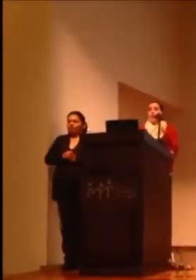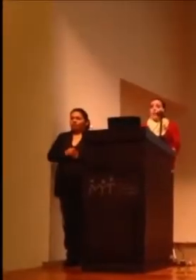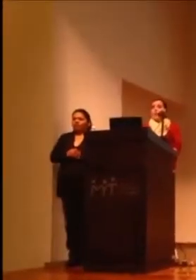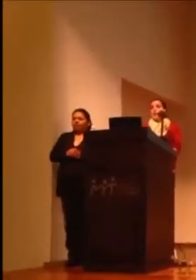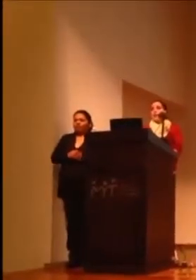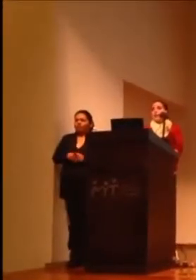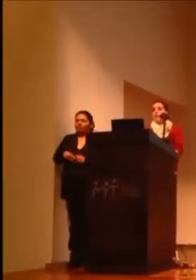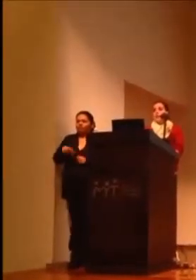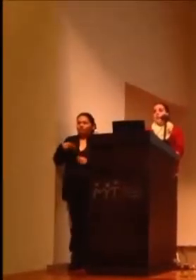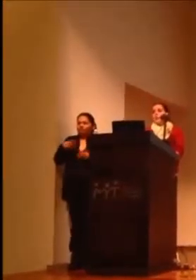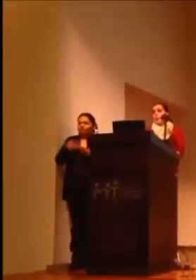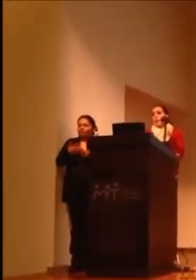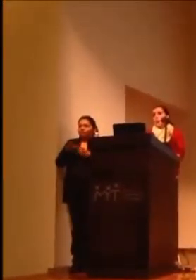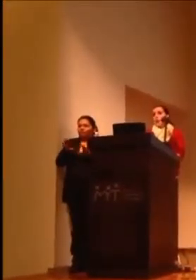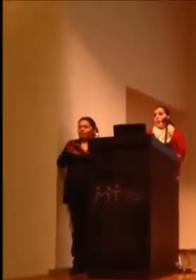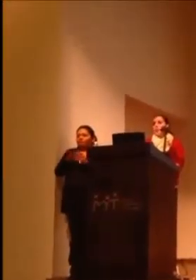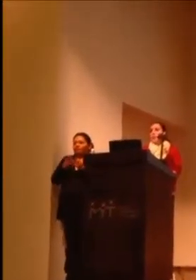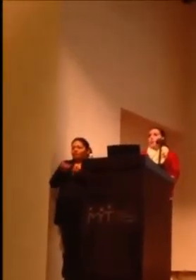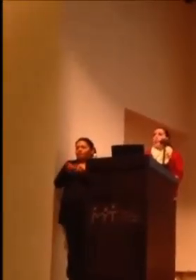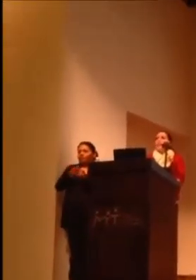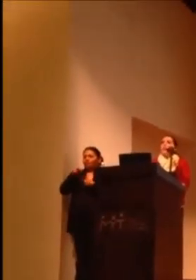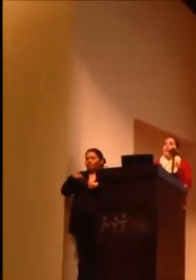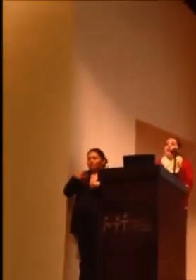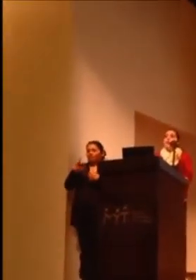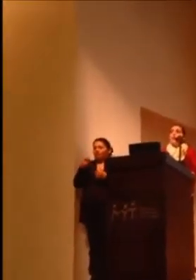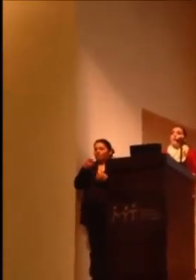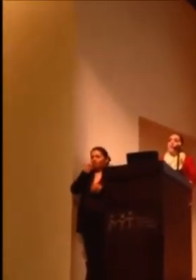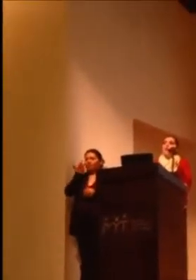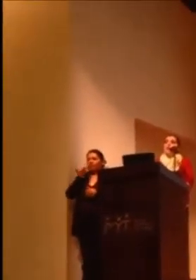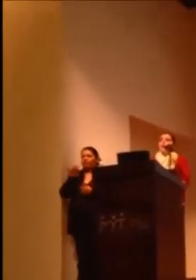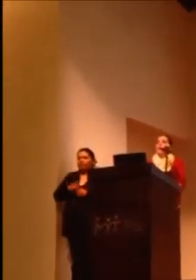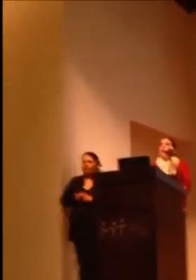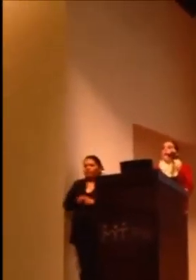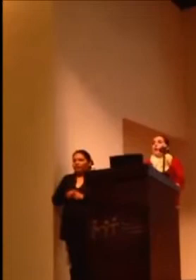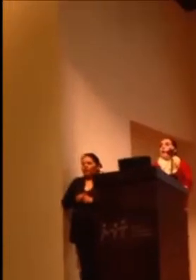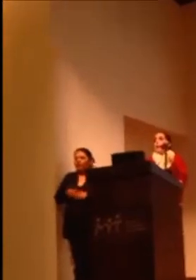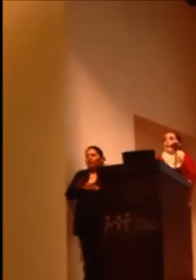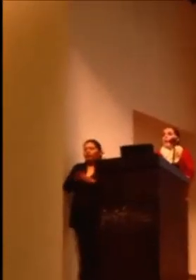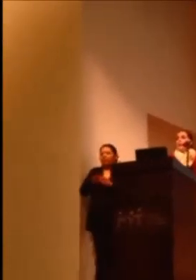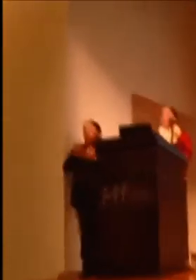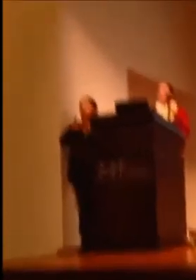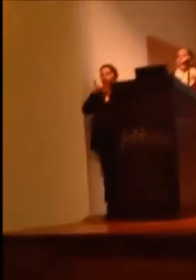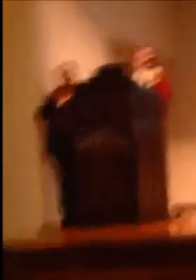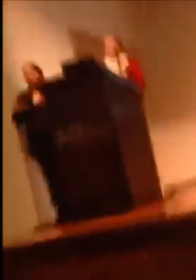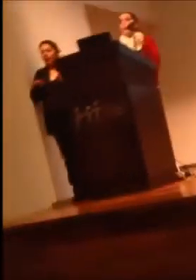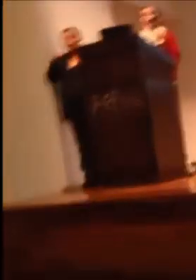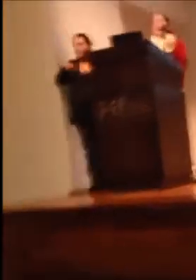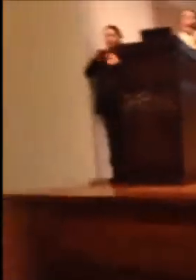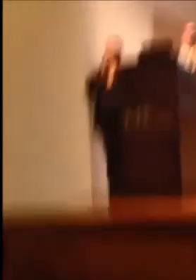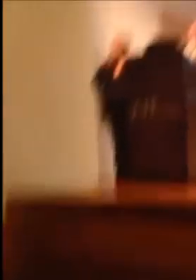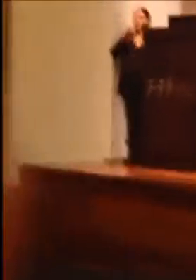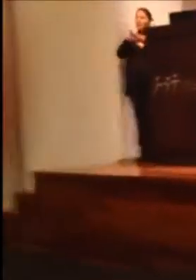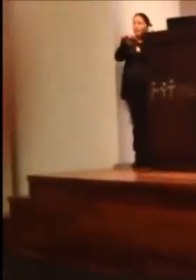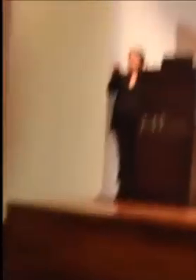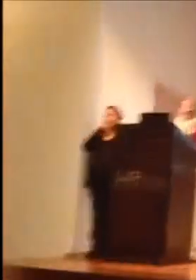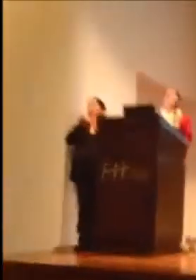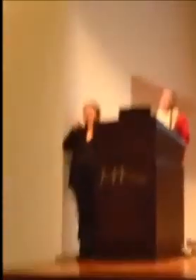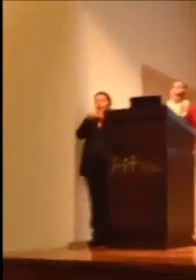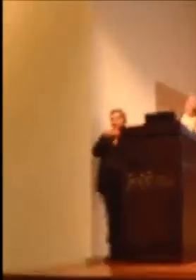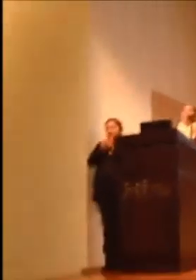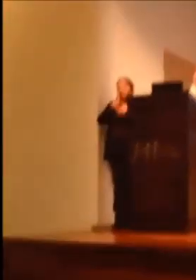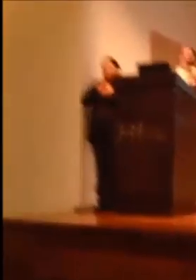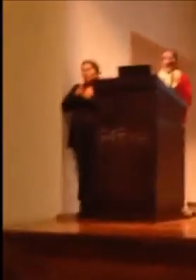y la comprobación más importante la vemos, por ejemplo, en pacientes que tienen un accidente cerebral